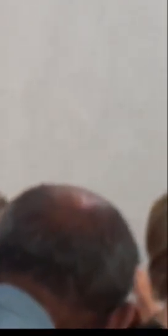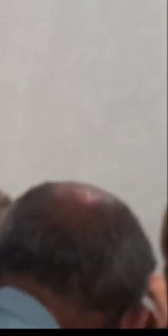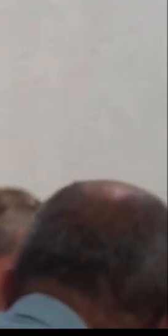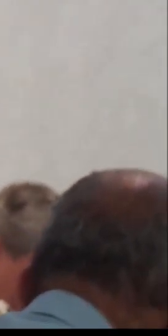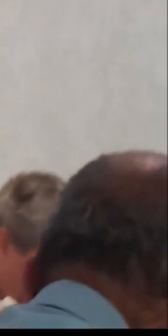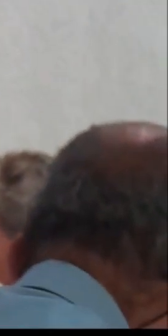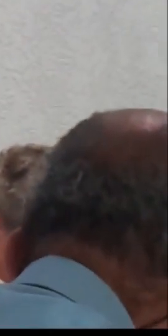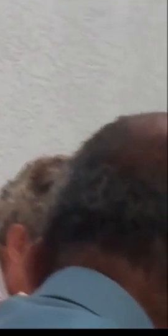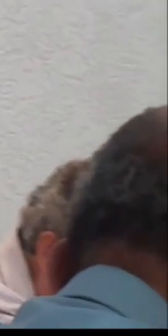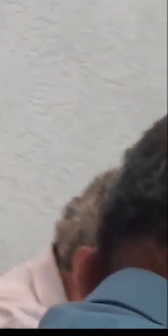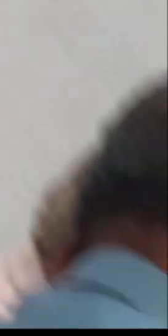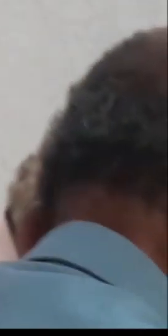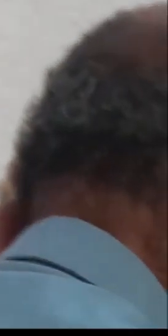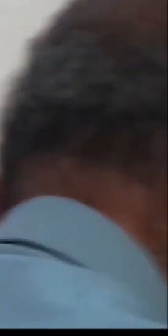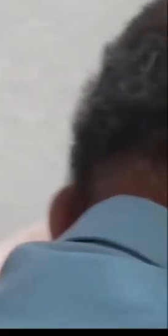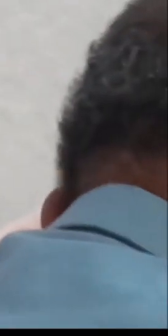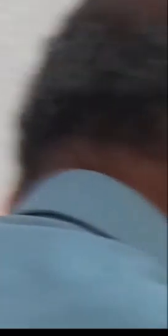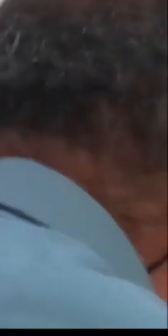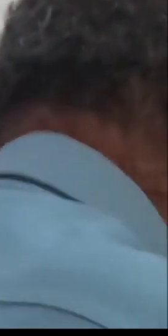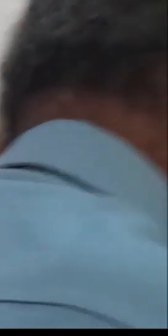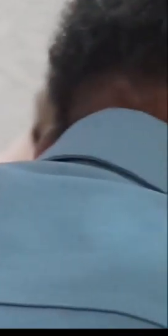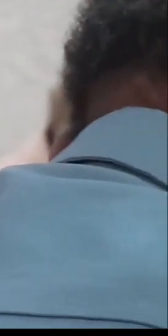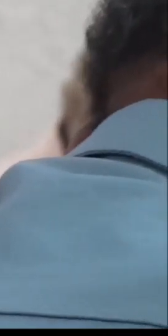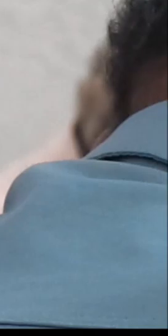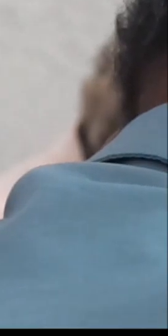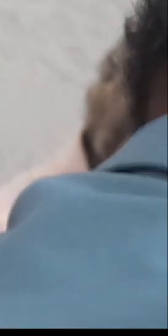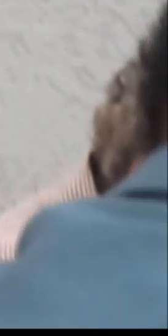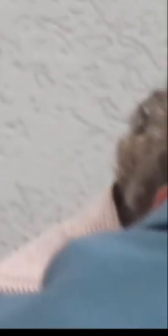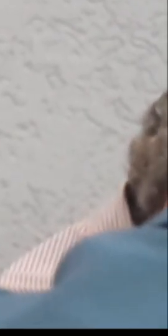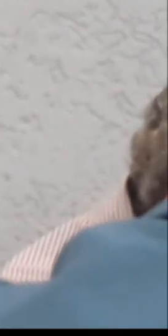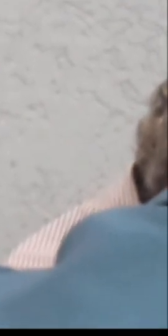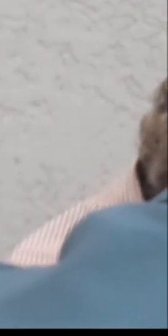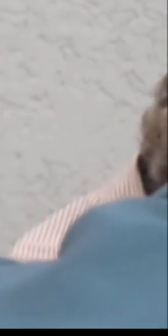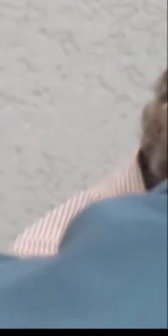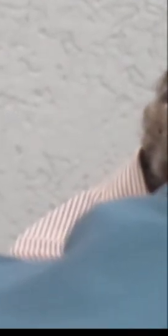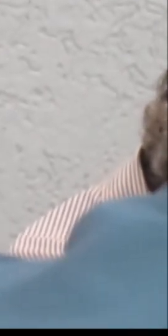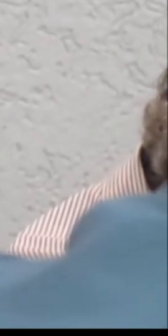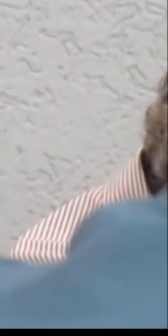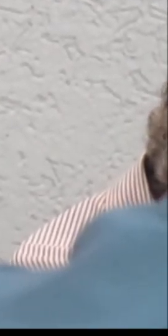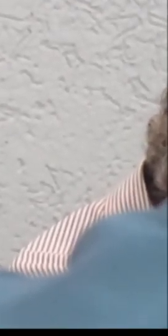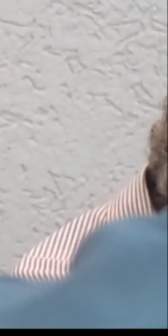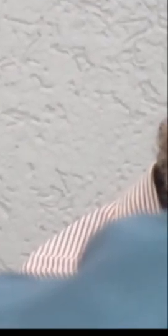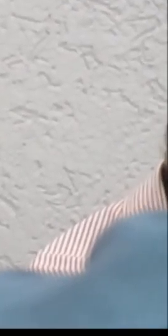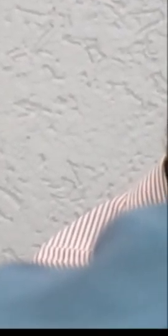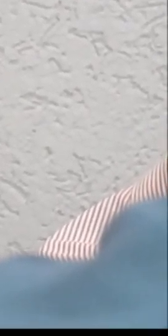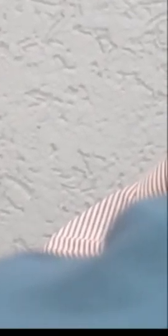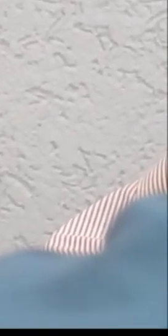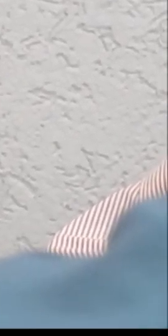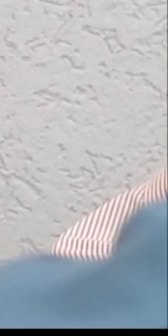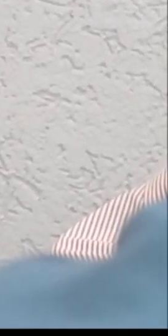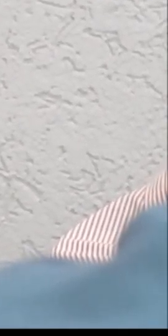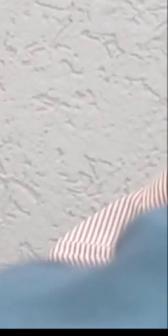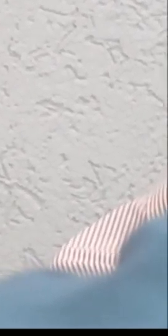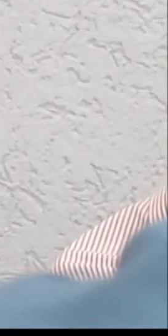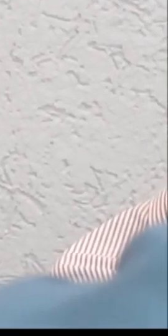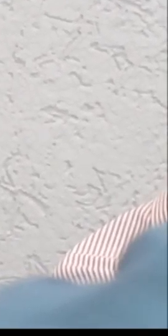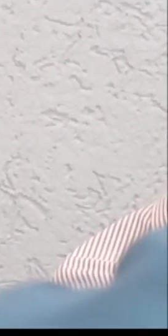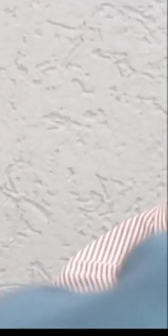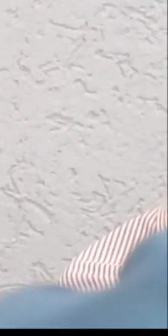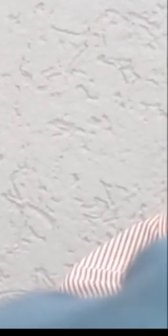ele sonhou. E apareceu um anjo do Senhor, dizendo: José, filho de Davi,